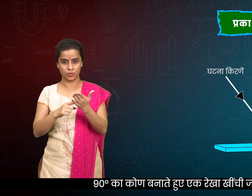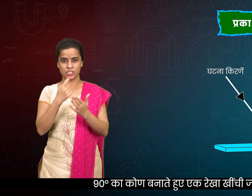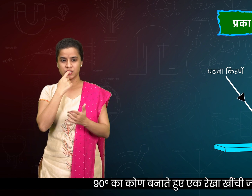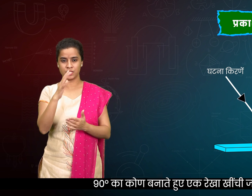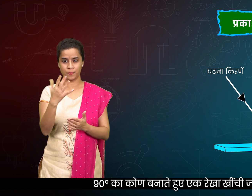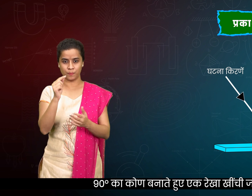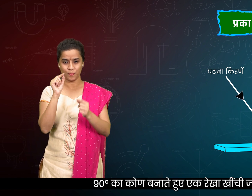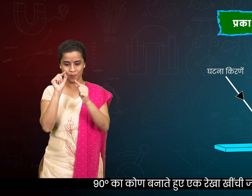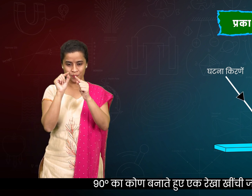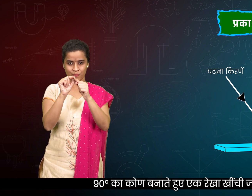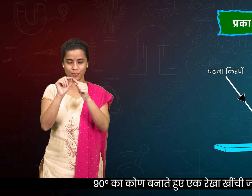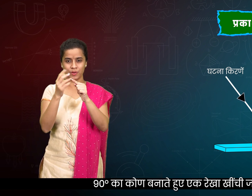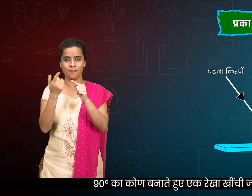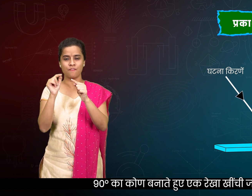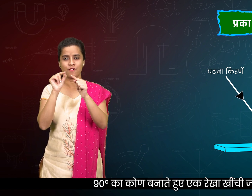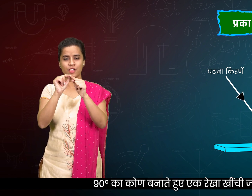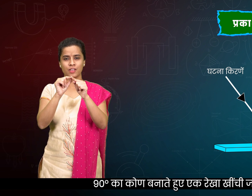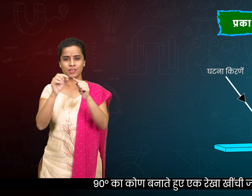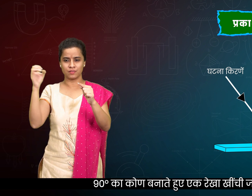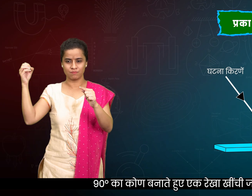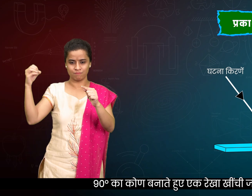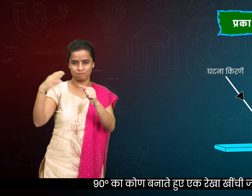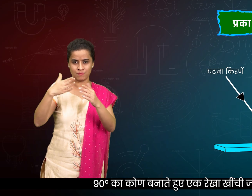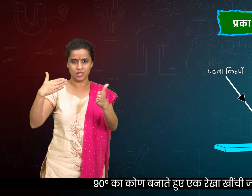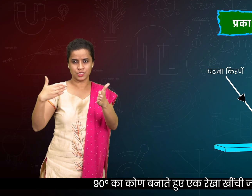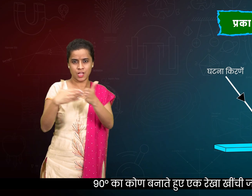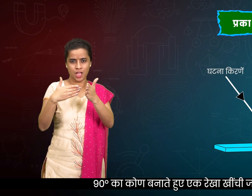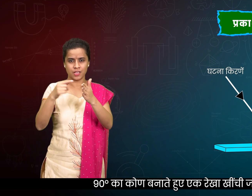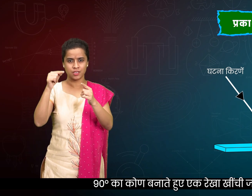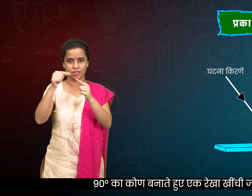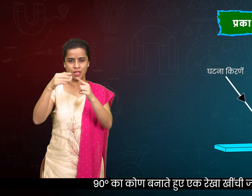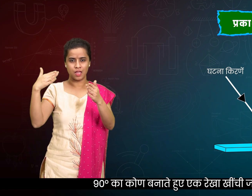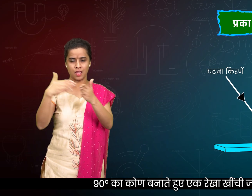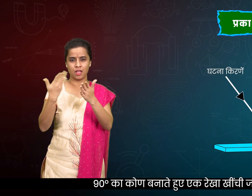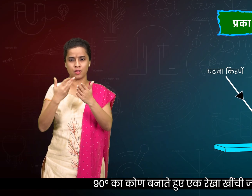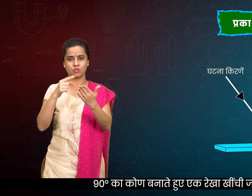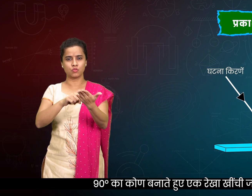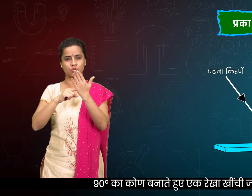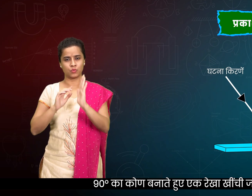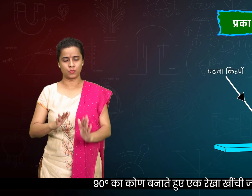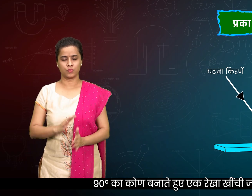90 डिग्री का कोण बनाते हुए एक रेखा खींची जाती है।